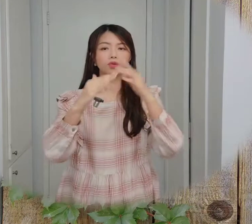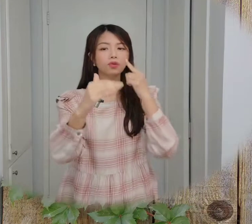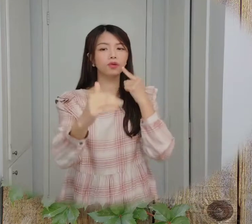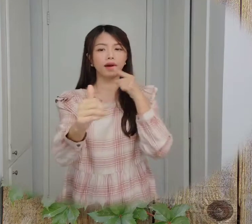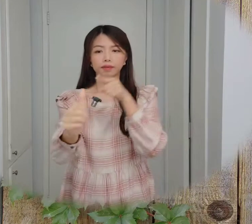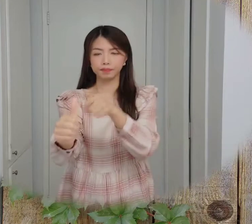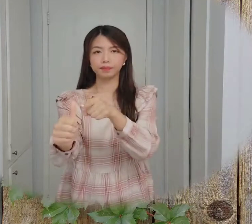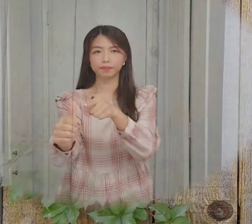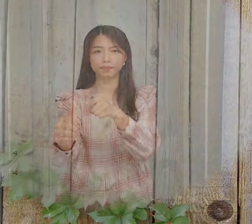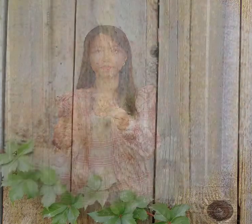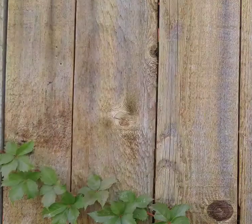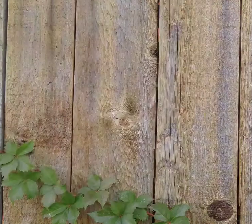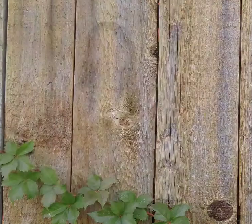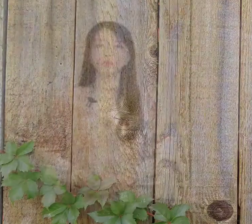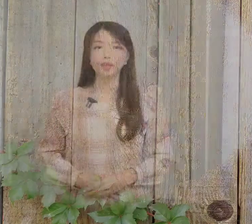세우라.